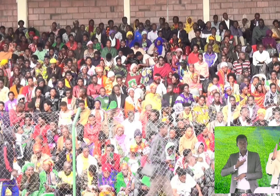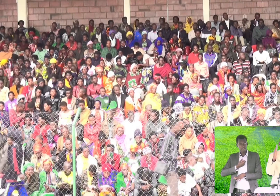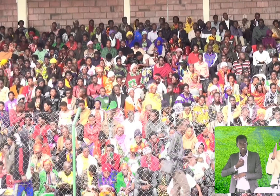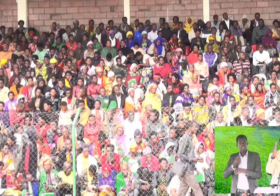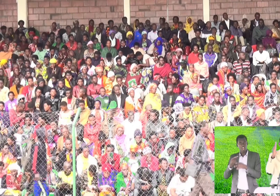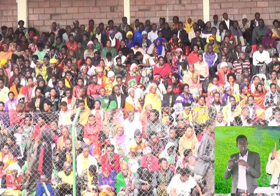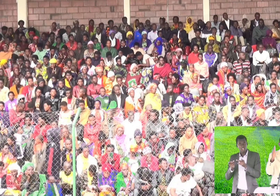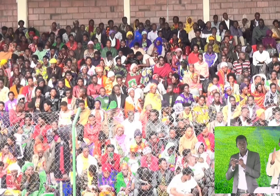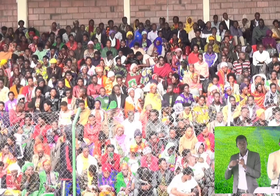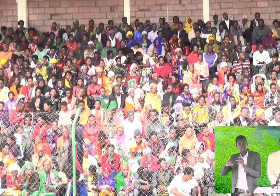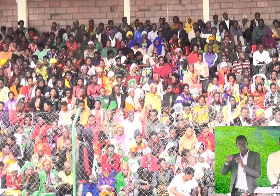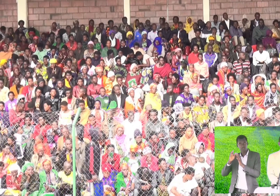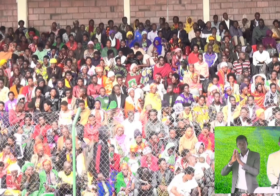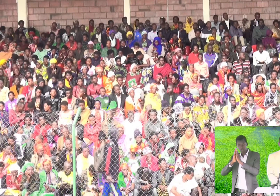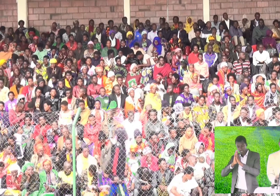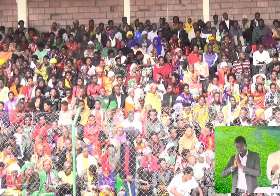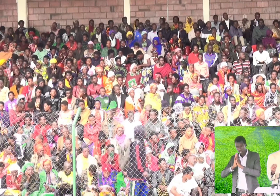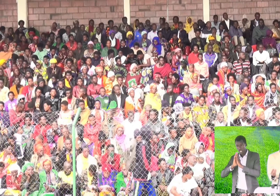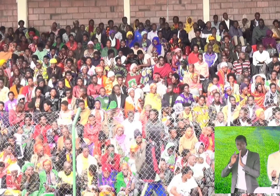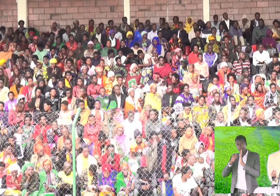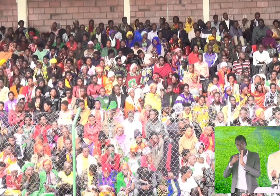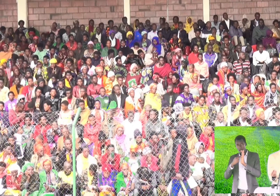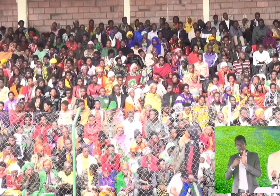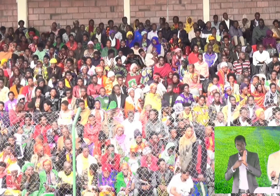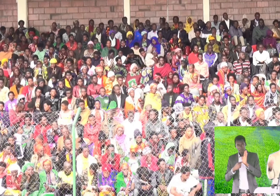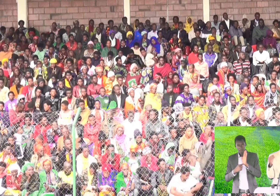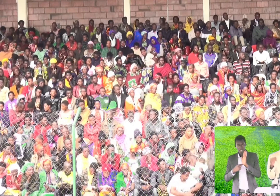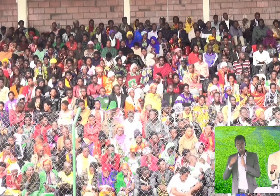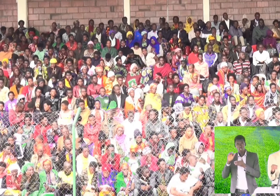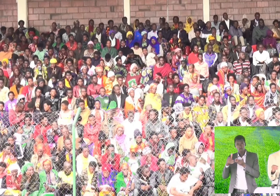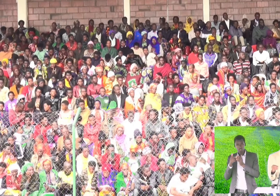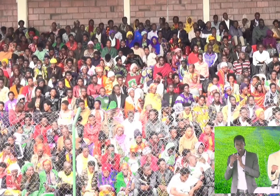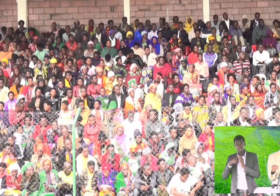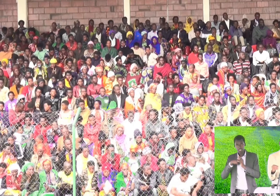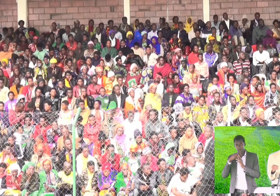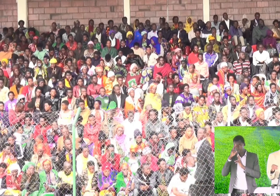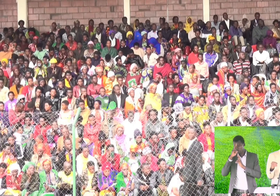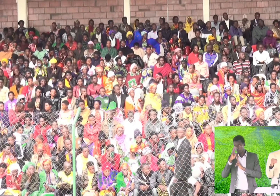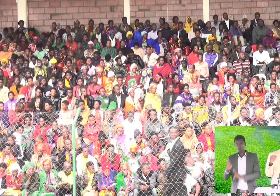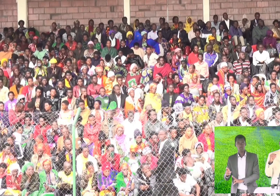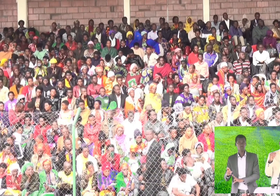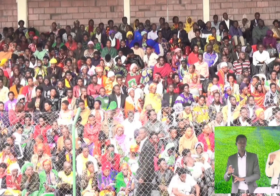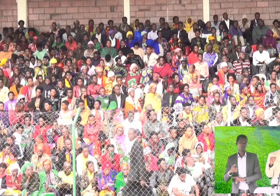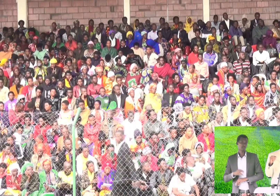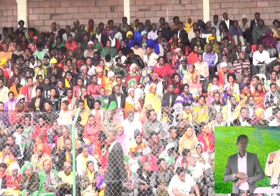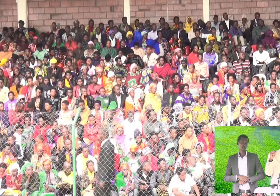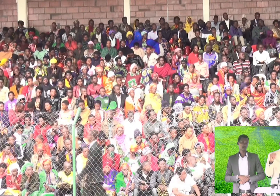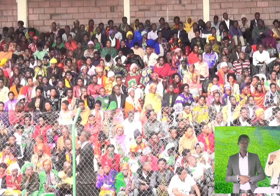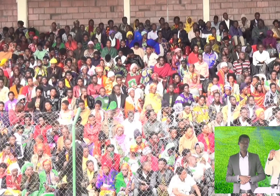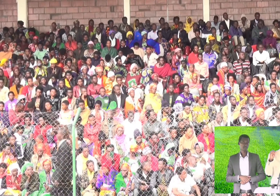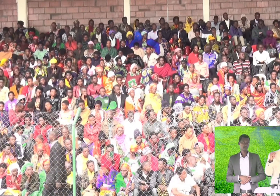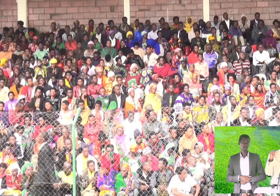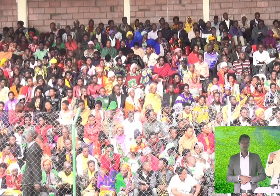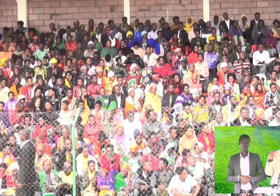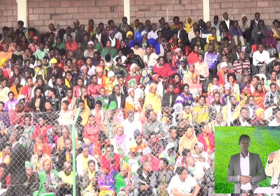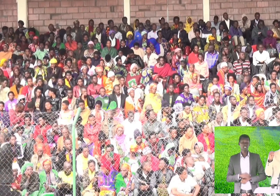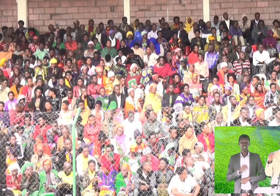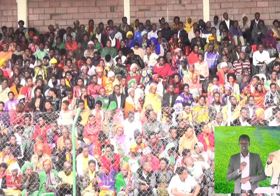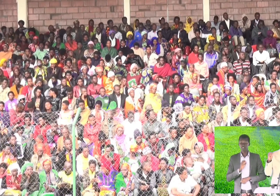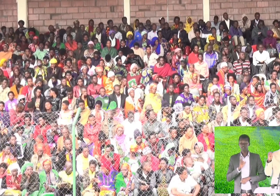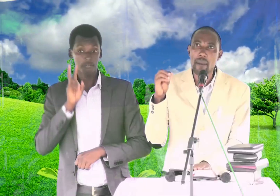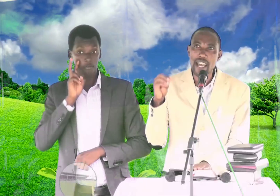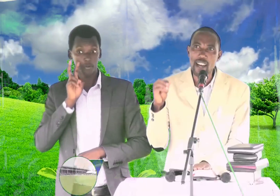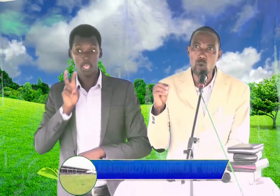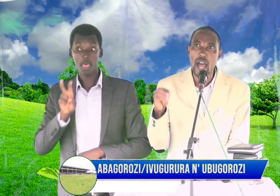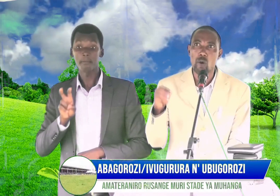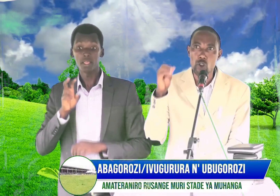yanjye nyumvira yose iyo witegereje muri iyi si na ba bandi bitwaga ngo ni